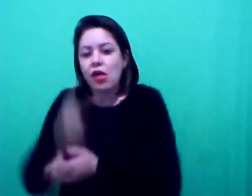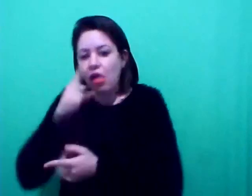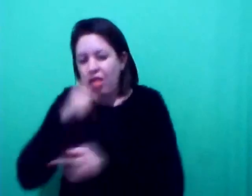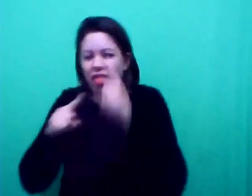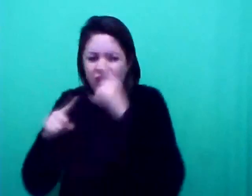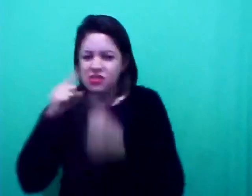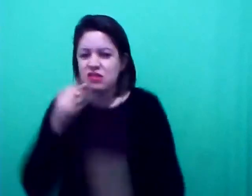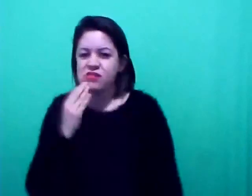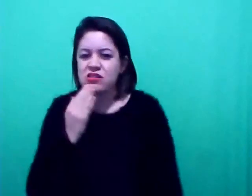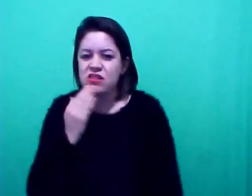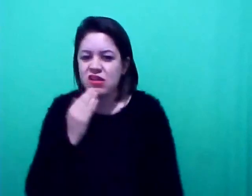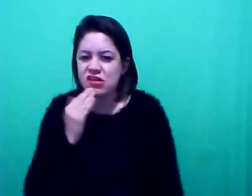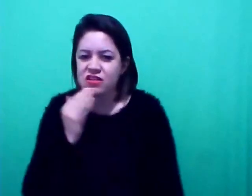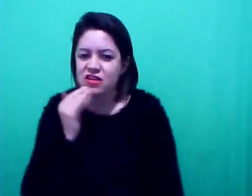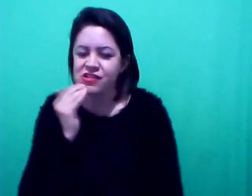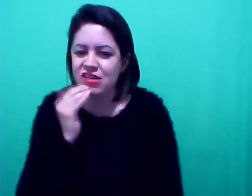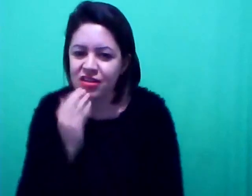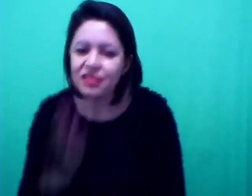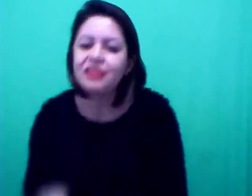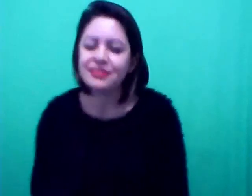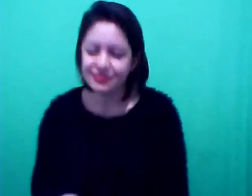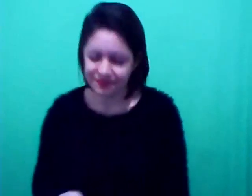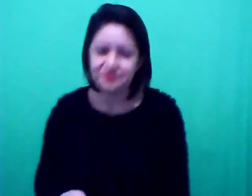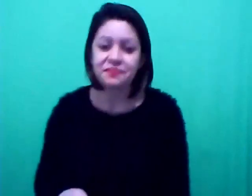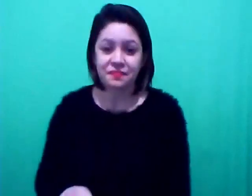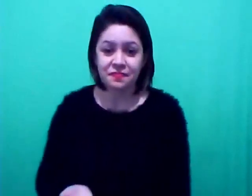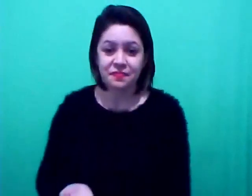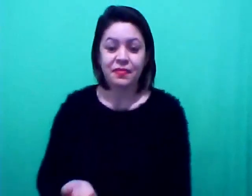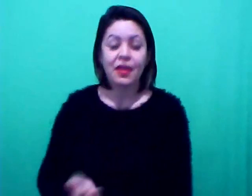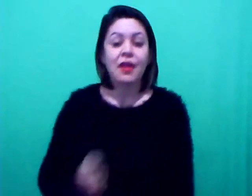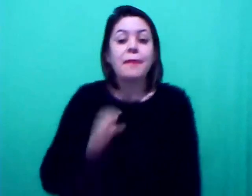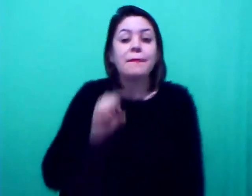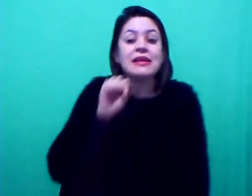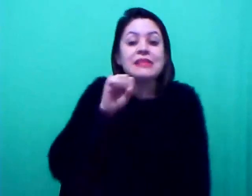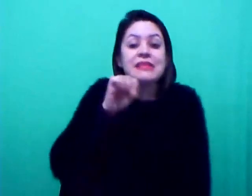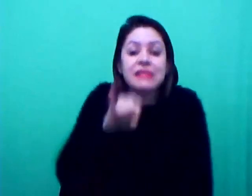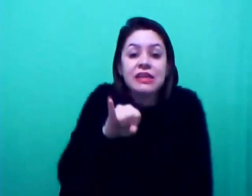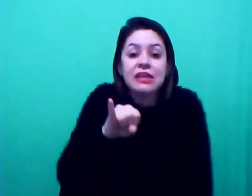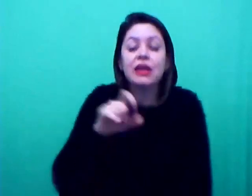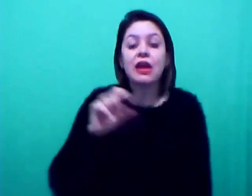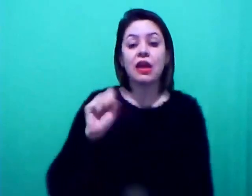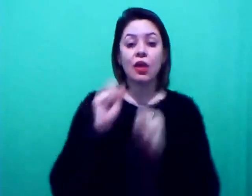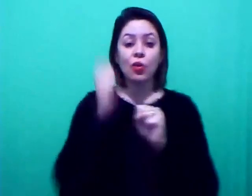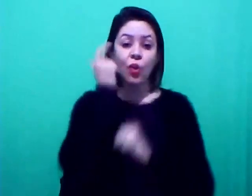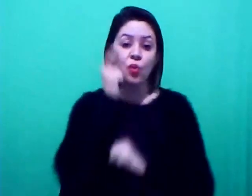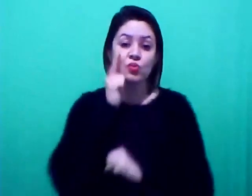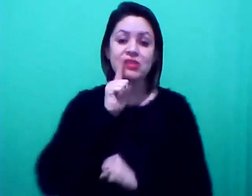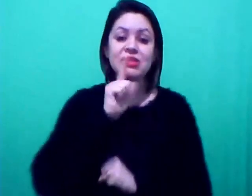pode ser que eu faça, que tenha falha na minha interpretação, né? Que eu não consiga concluir ela 100%.